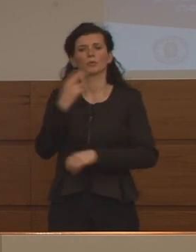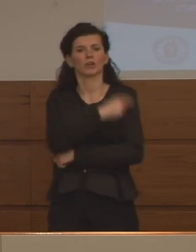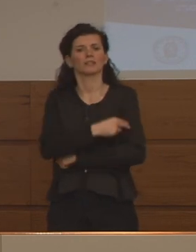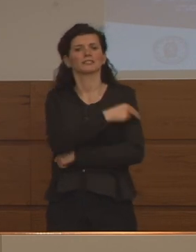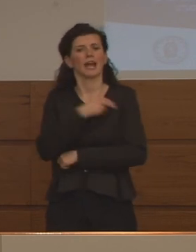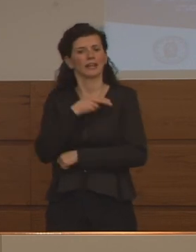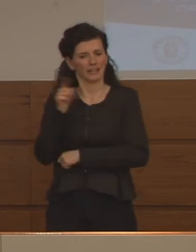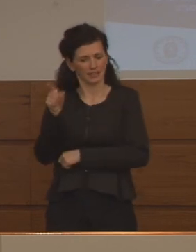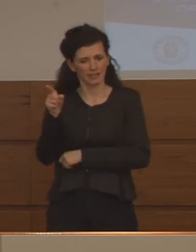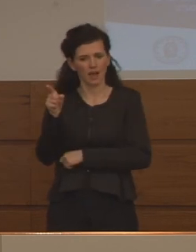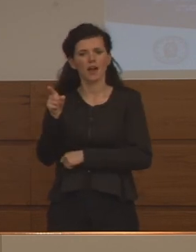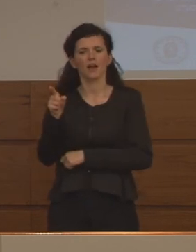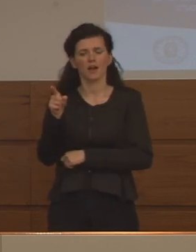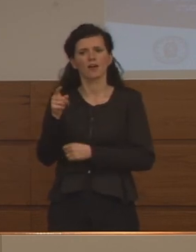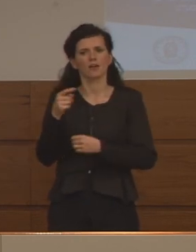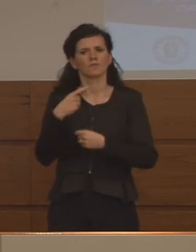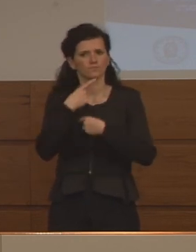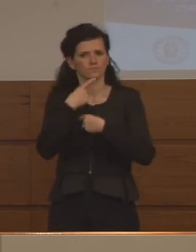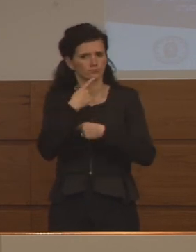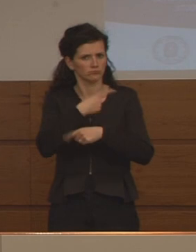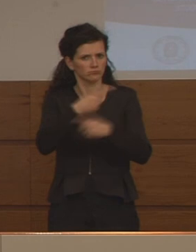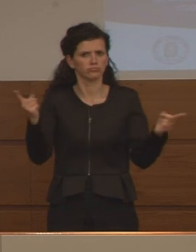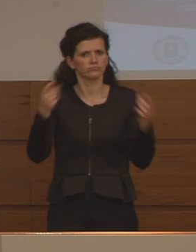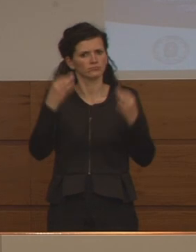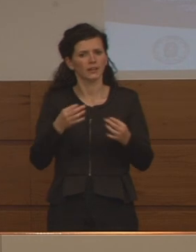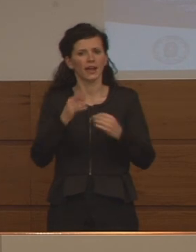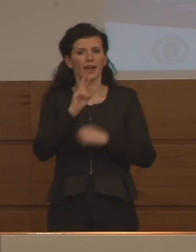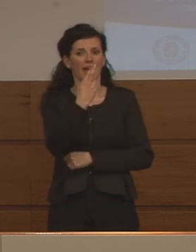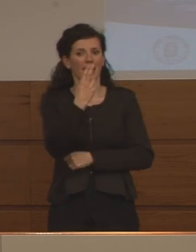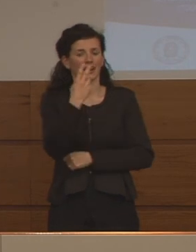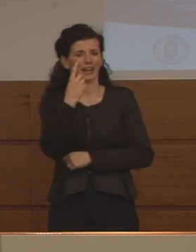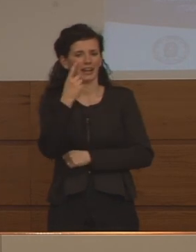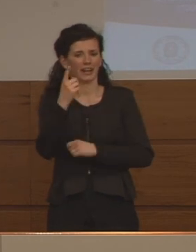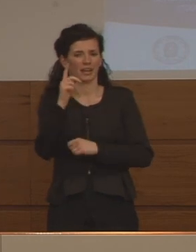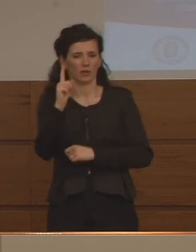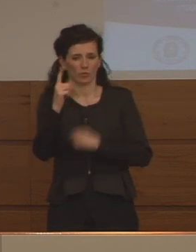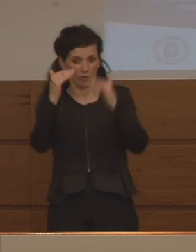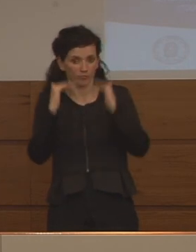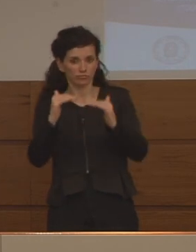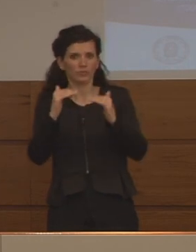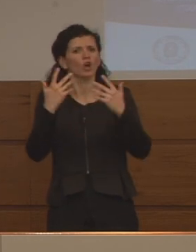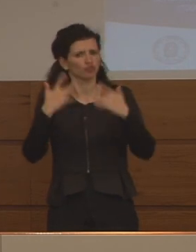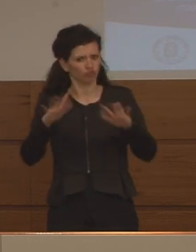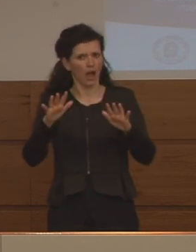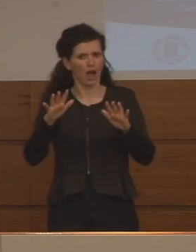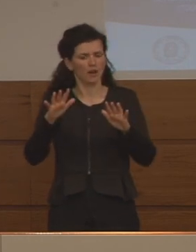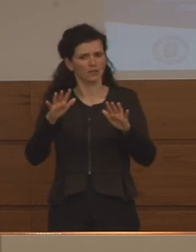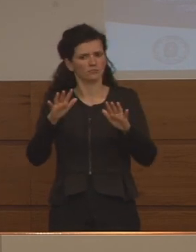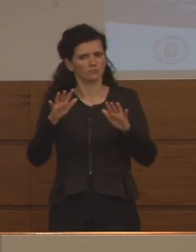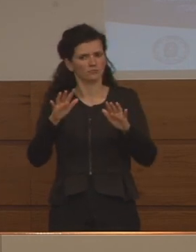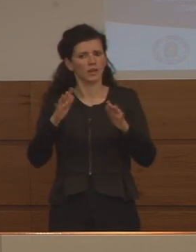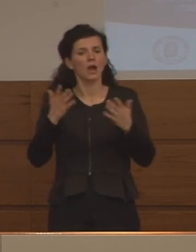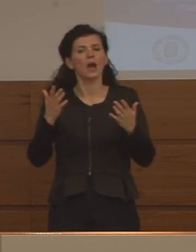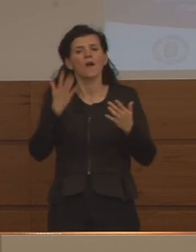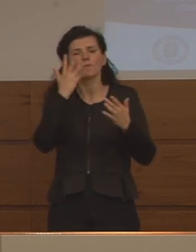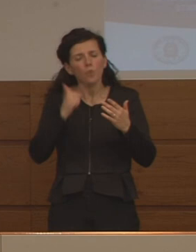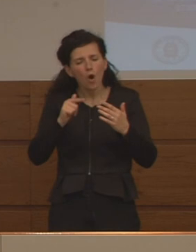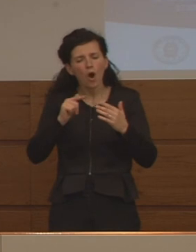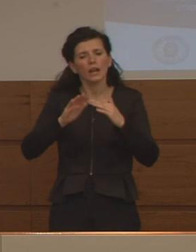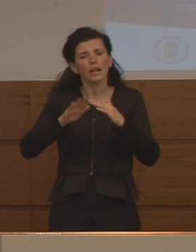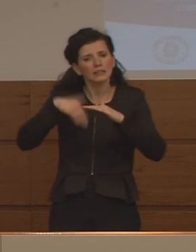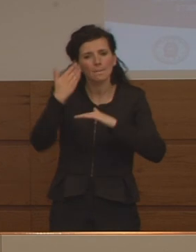sanità è stato raggiunto ma adesso vogliamo andare oltre vogliamo ancora di